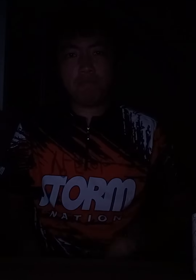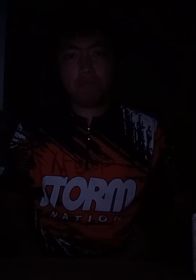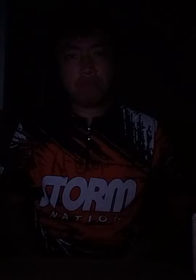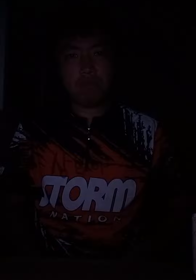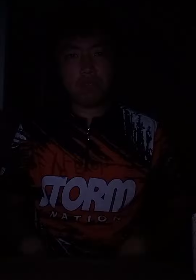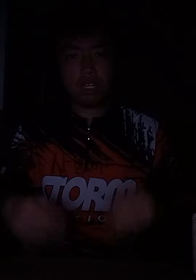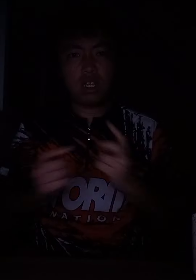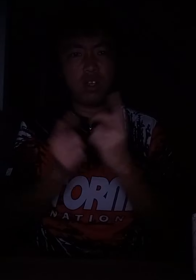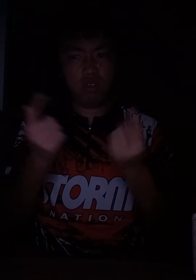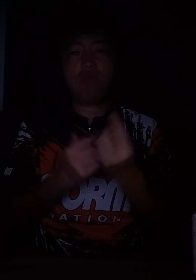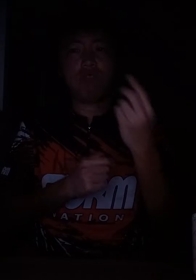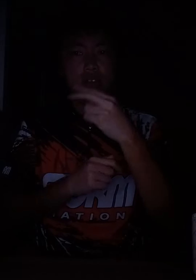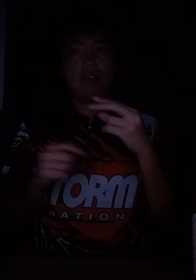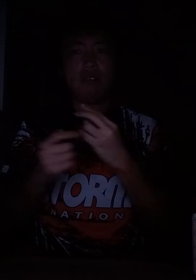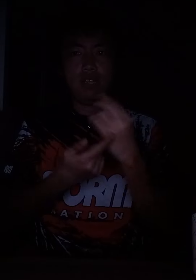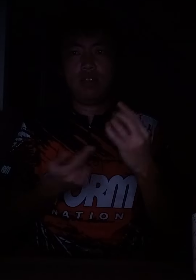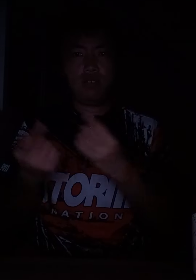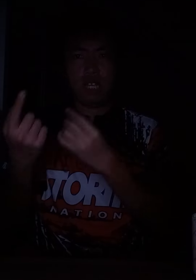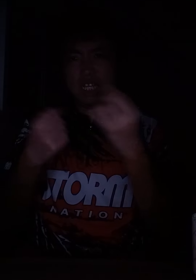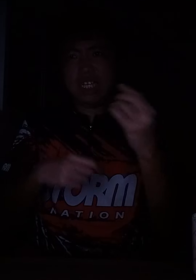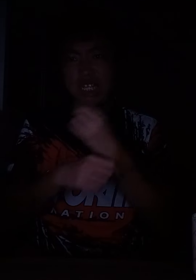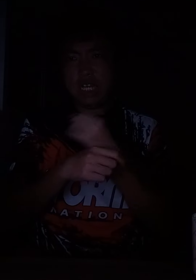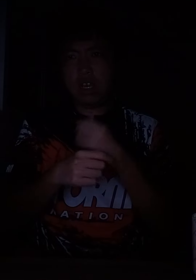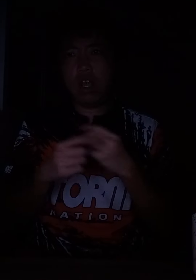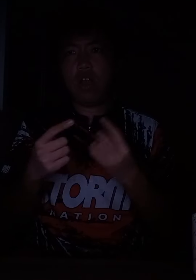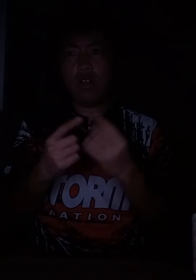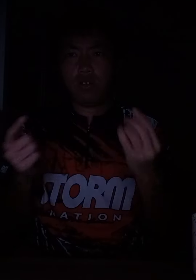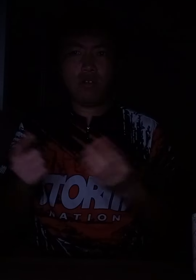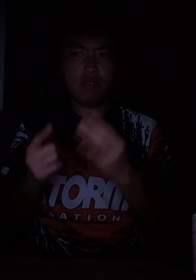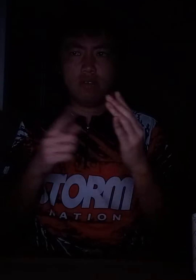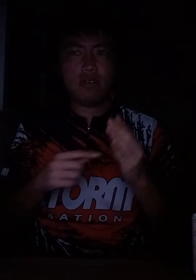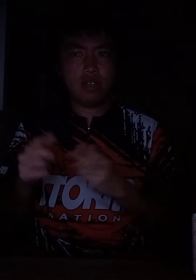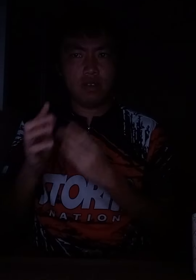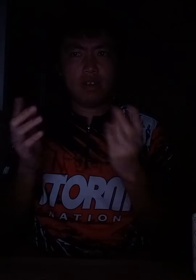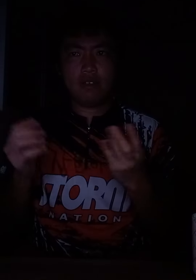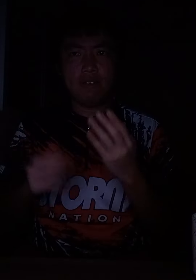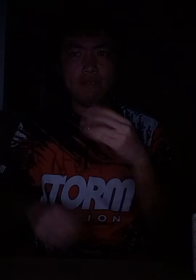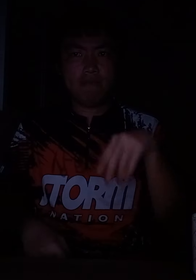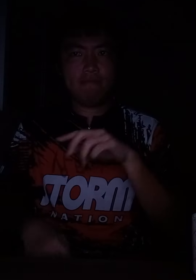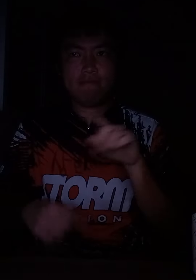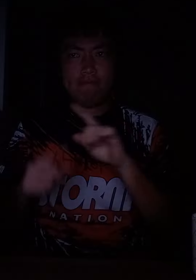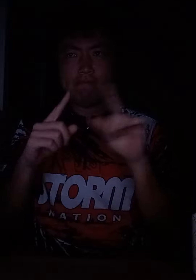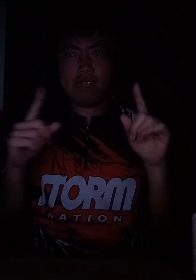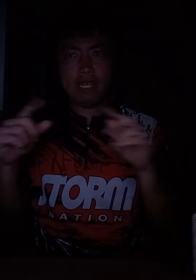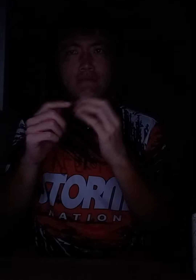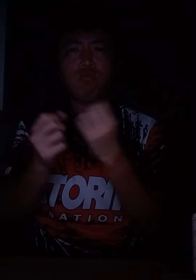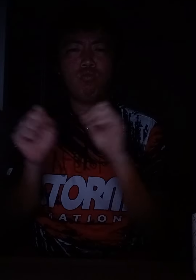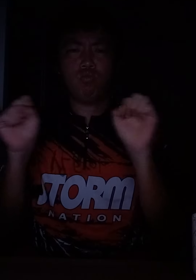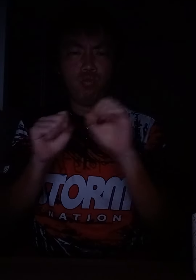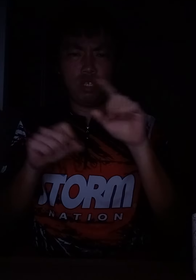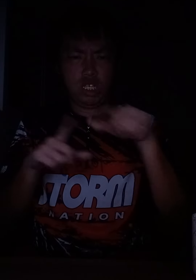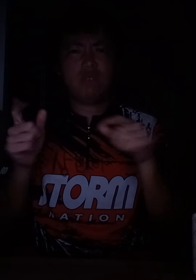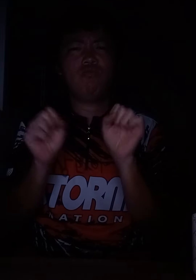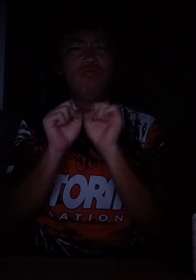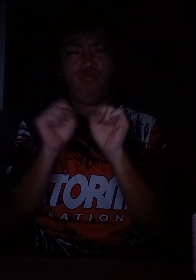결국 다른 승무원들이 이 남성을 진정시켜 상황이 마무리됐지만 나머지 승객들은 한참 불안에 떨어야만